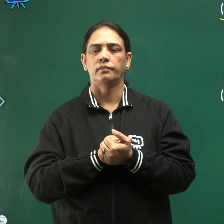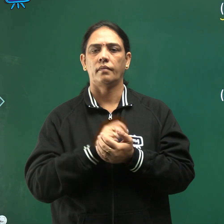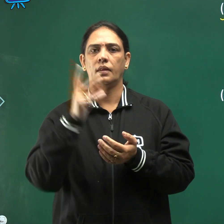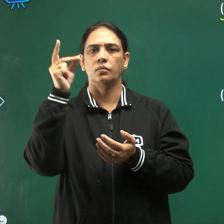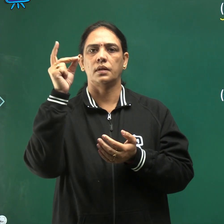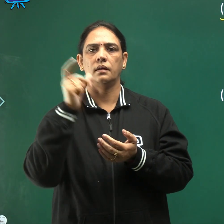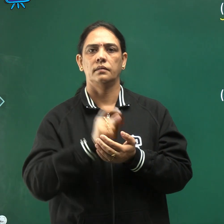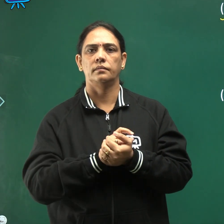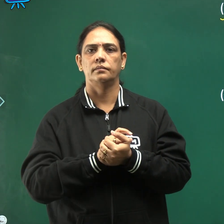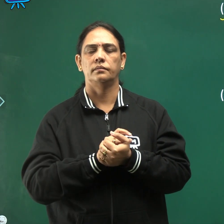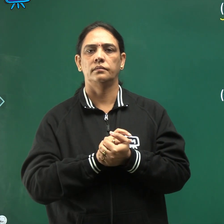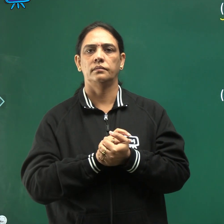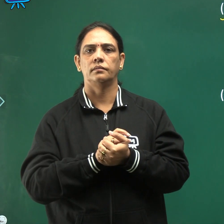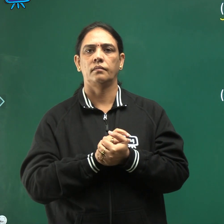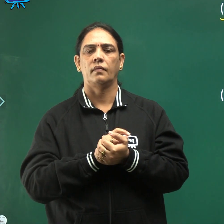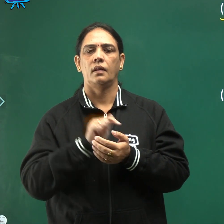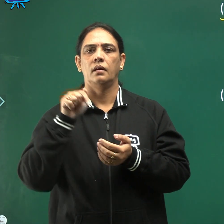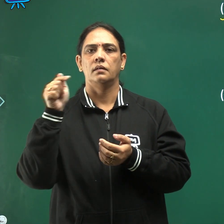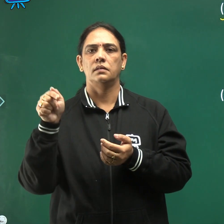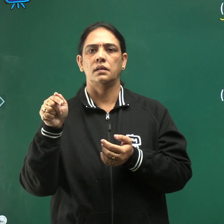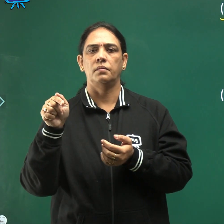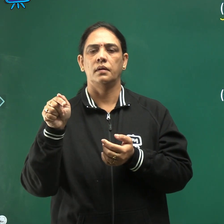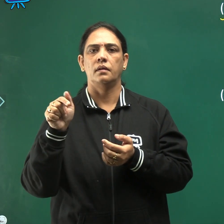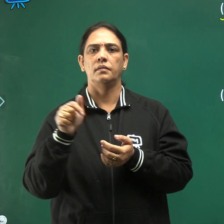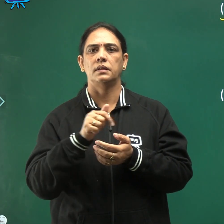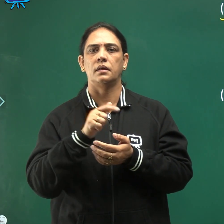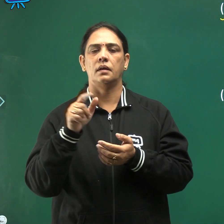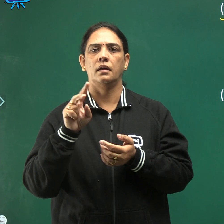दूसरा, जब विचर के मानों को